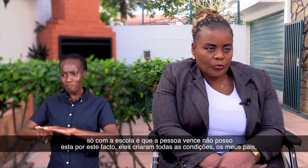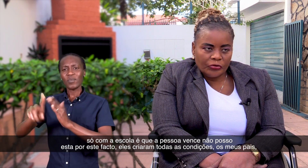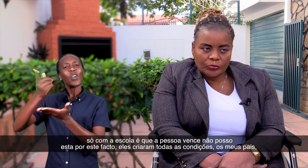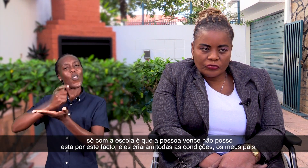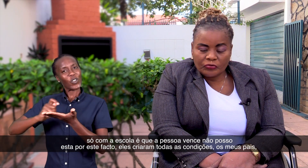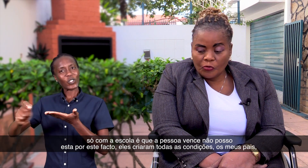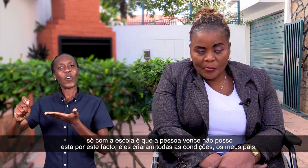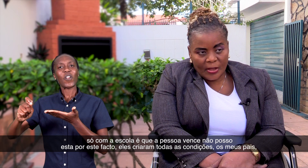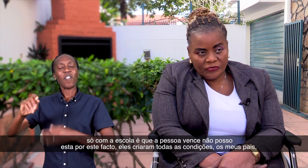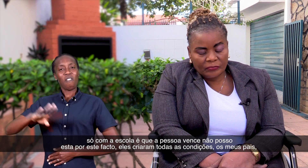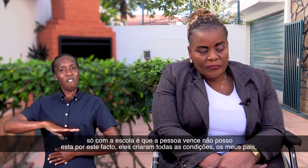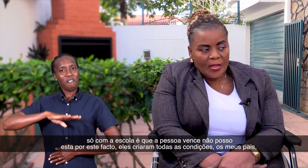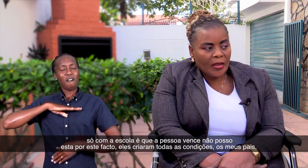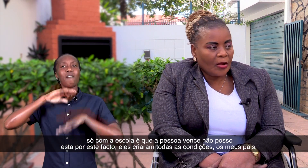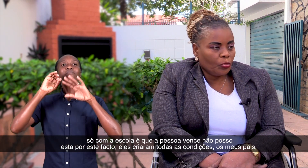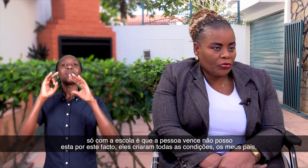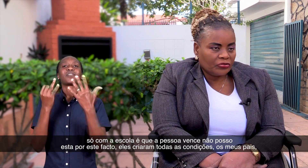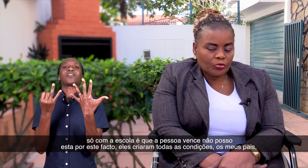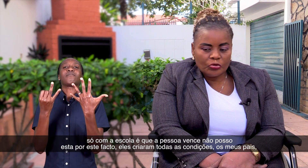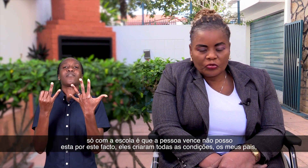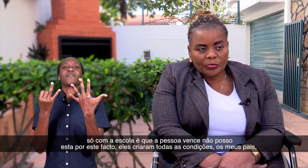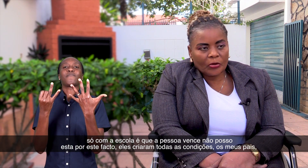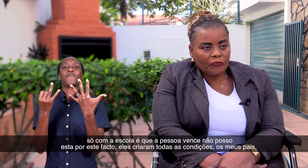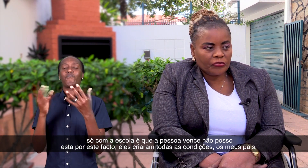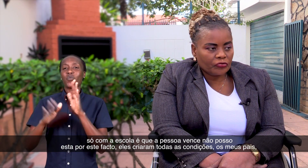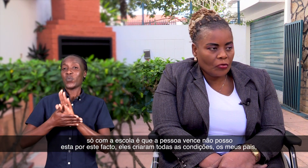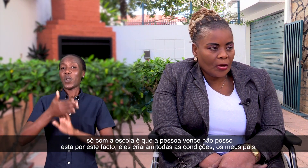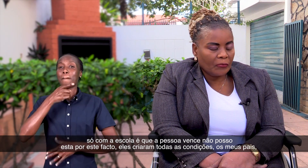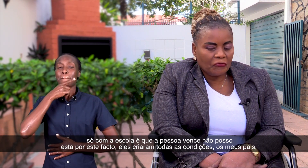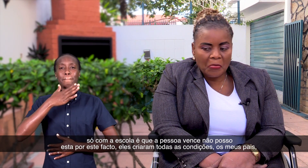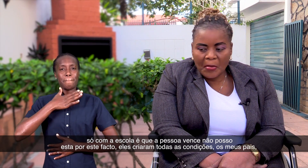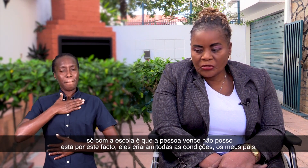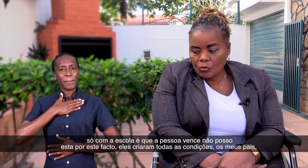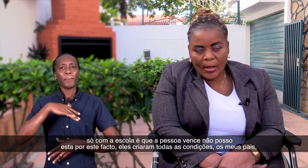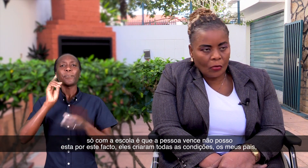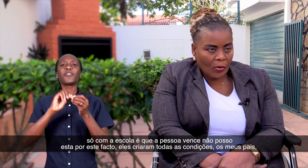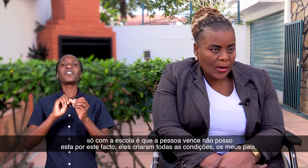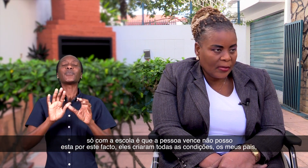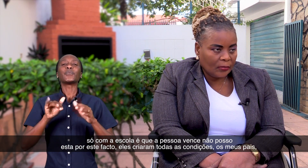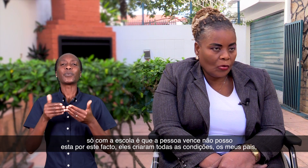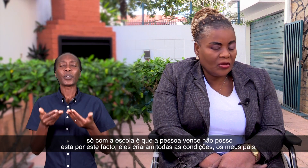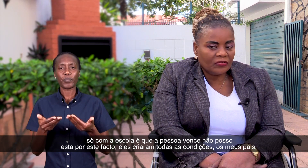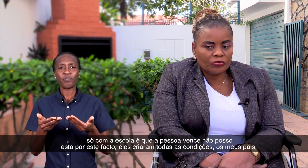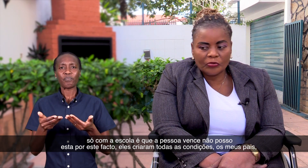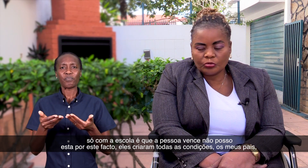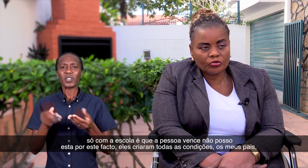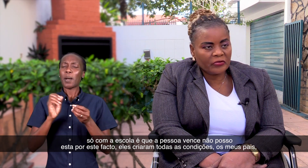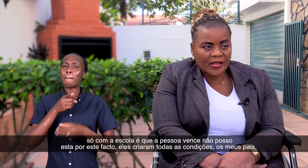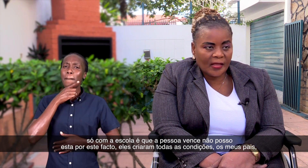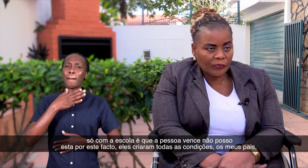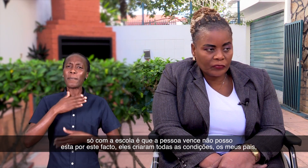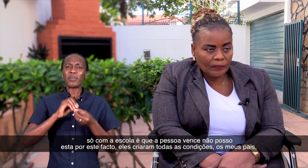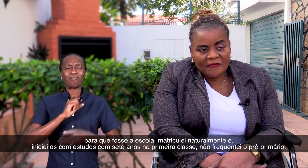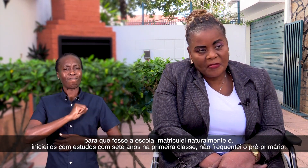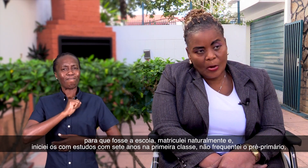todas as condições, os meus pais criaram todas as condições para que eu fosse à escola. Foi me matricular normalmente. Eu iniciei os meus estudos com